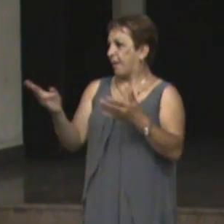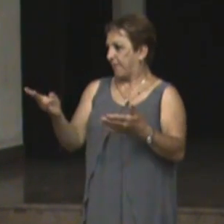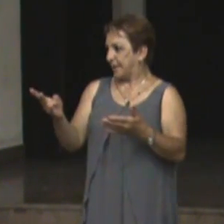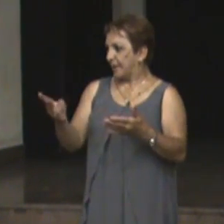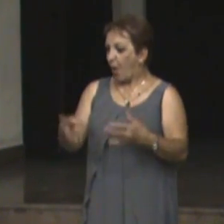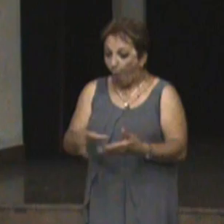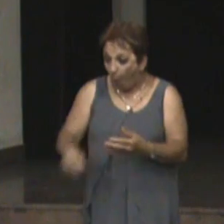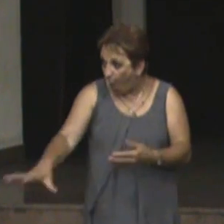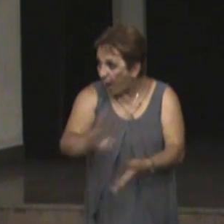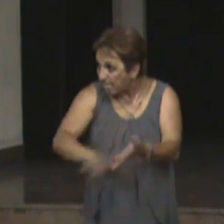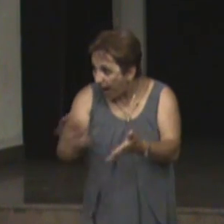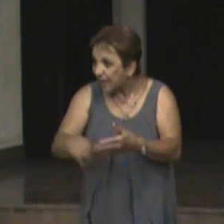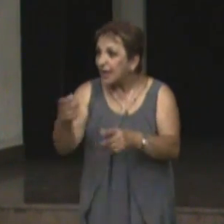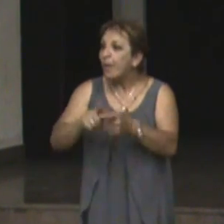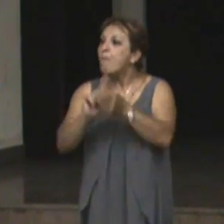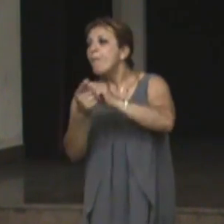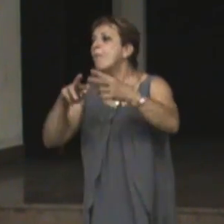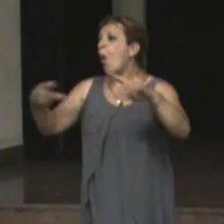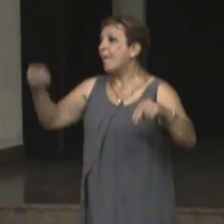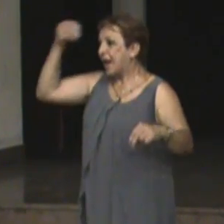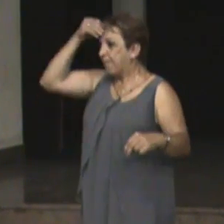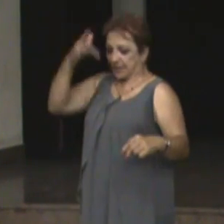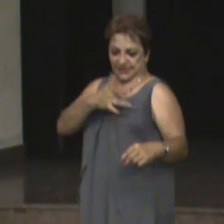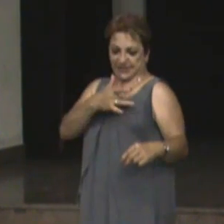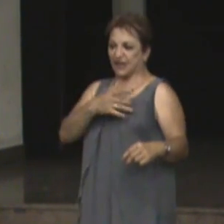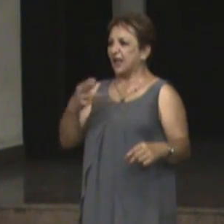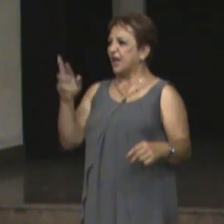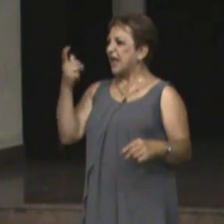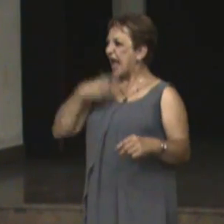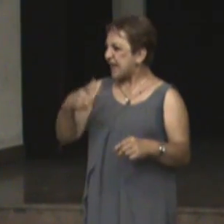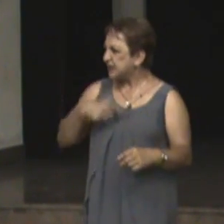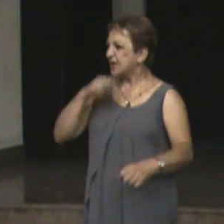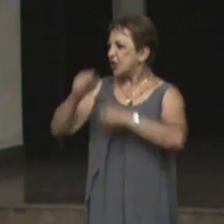հեռացնենք, մեր սրտից պիտի հեռացնենք եսասիրության քարը, չարիքը,